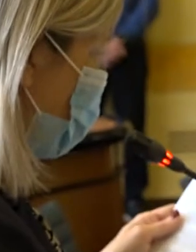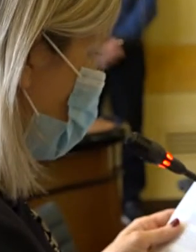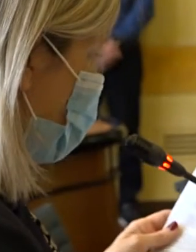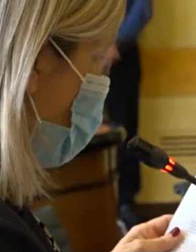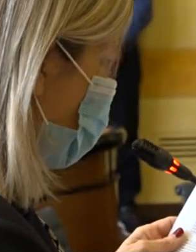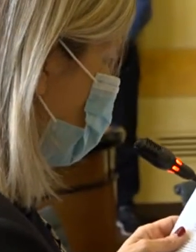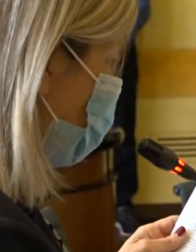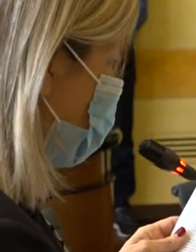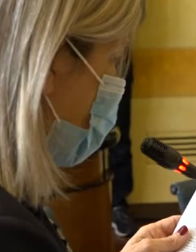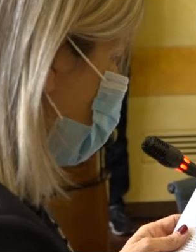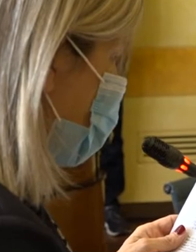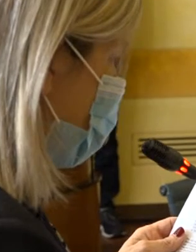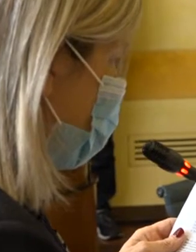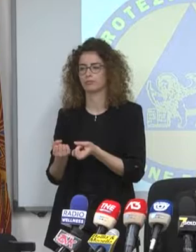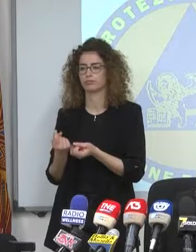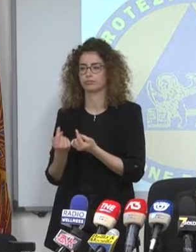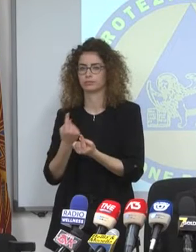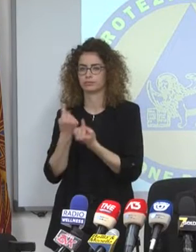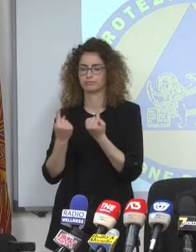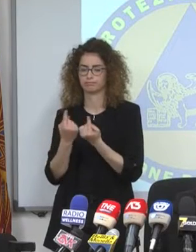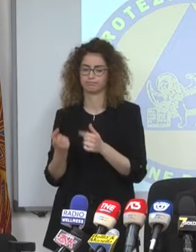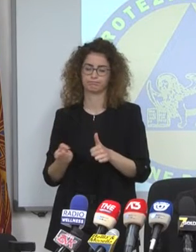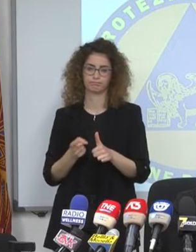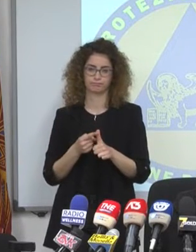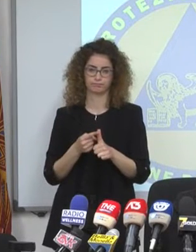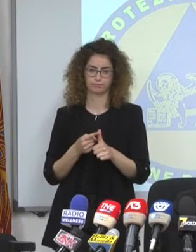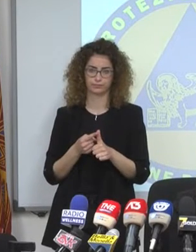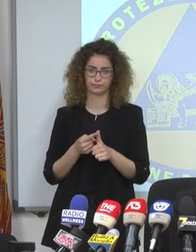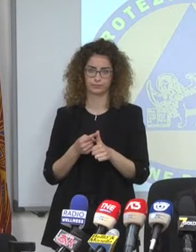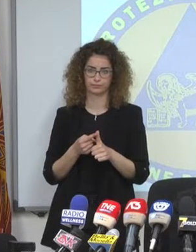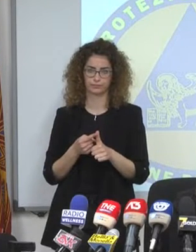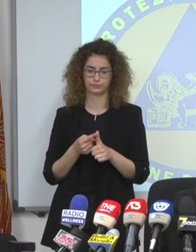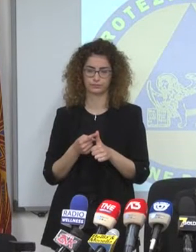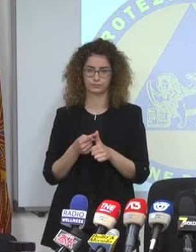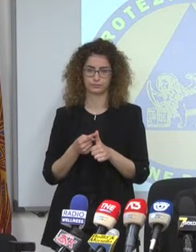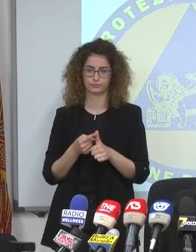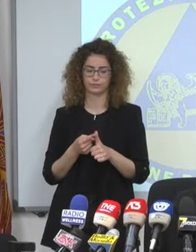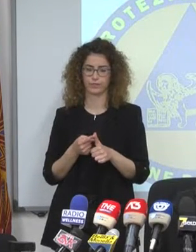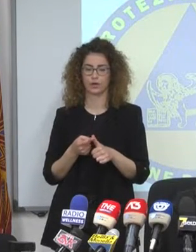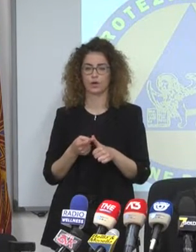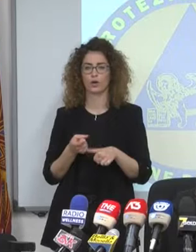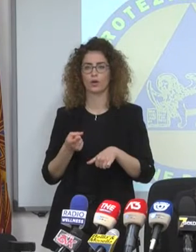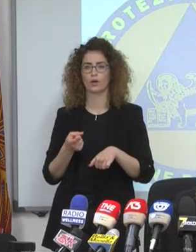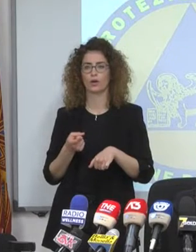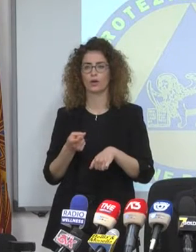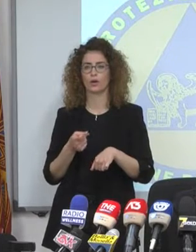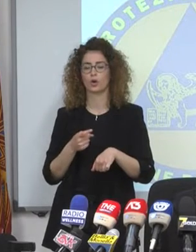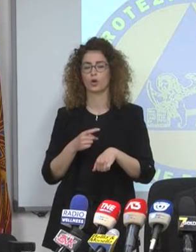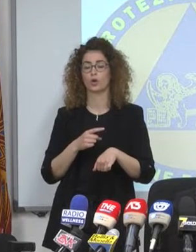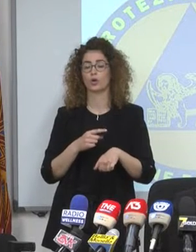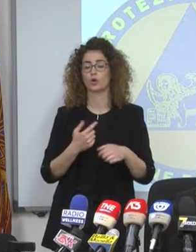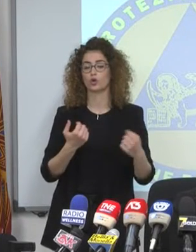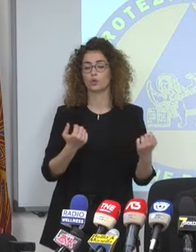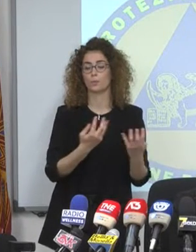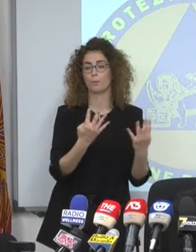che chiedono di anticiparne alcune. Una è quella di anticipare la tempistica prevista per i parchi a tema,